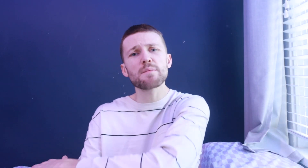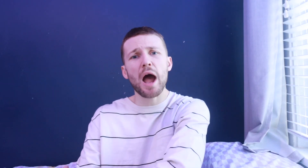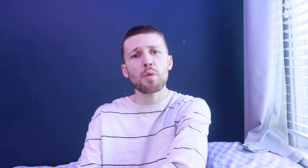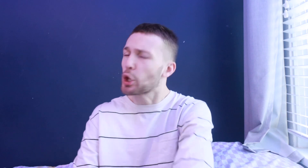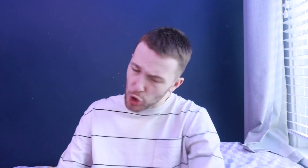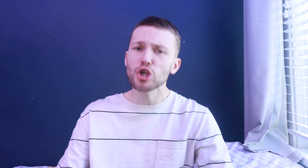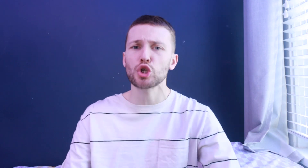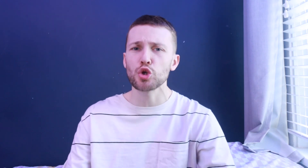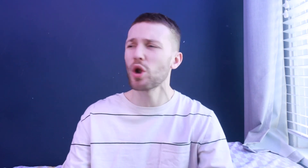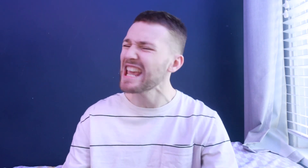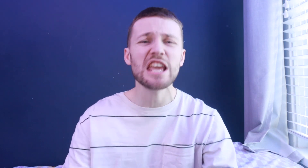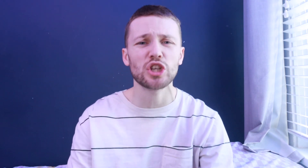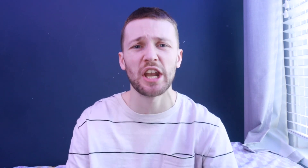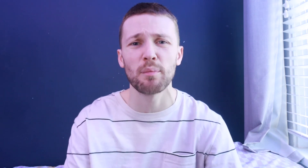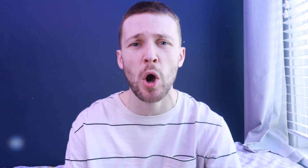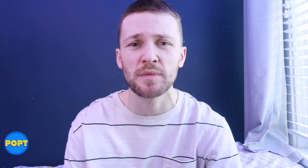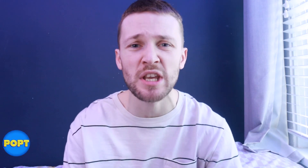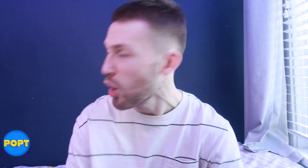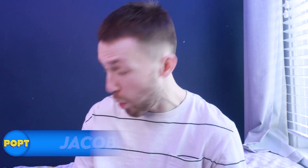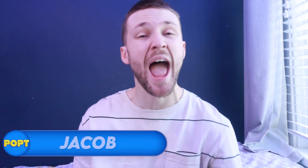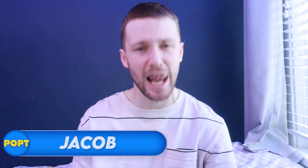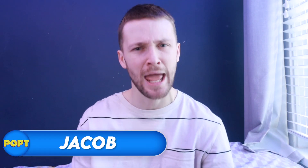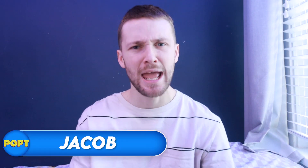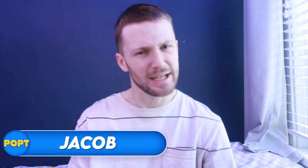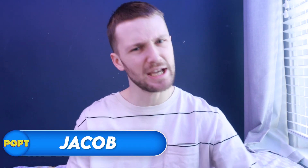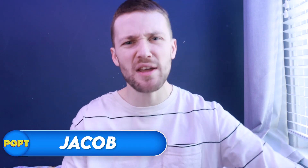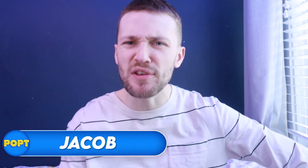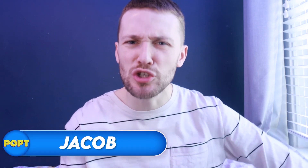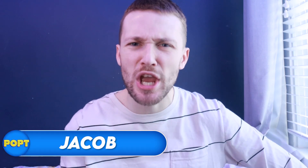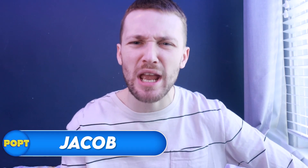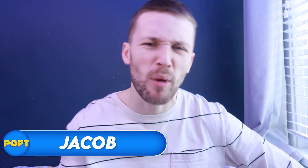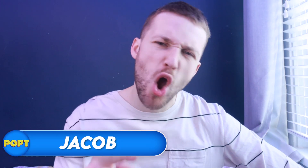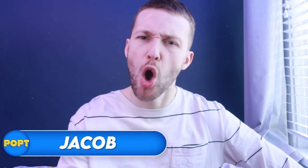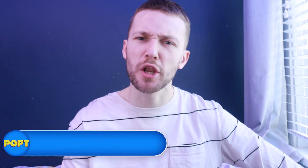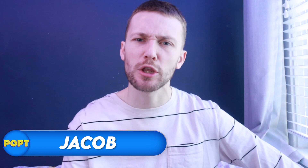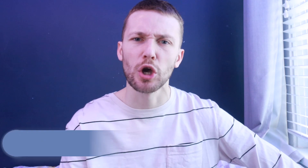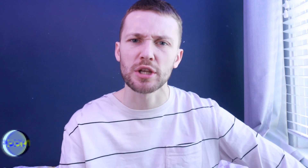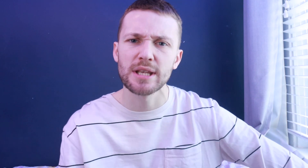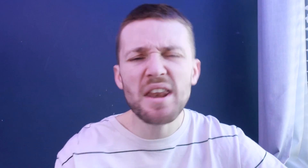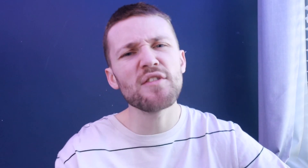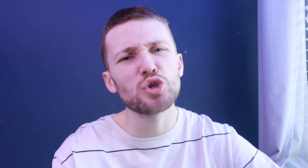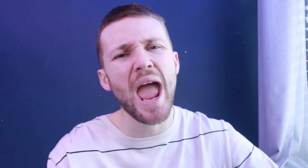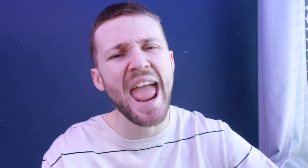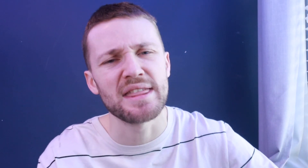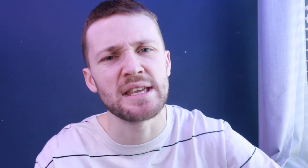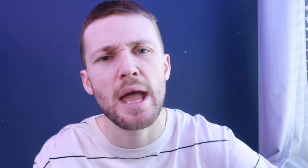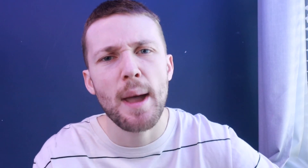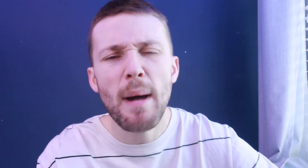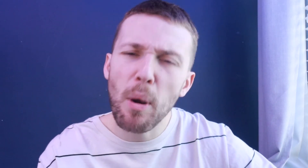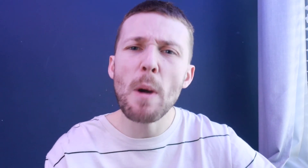Howdy pawb, croeso nôl i sianel PopT. Wel, gyda fi Jacob, wrth gwrs. Yn y fideo heddi, mae